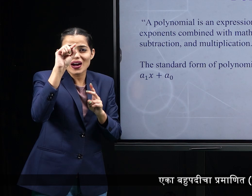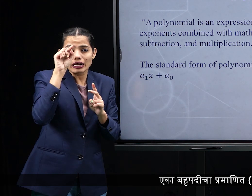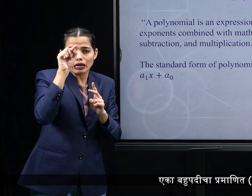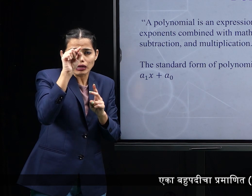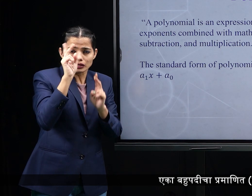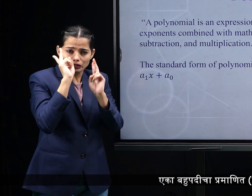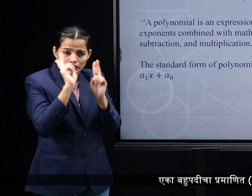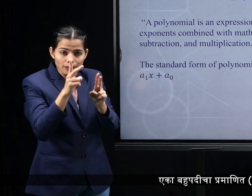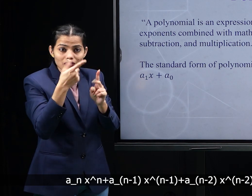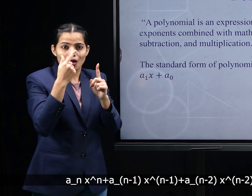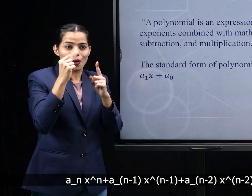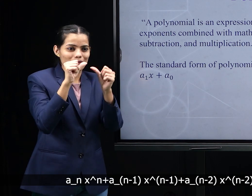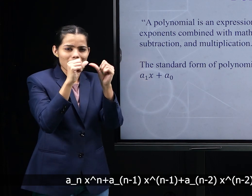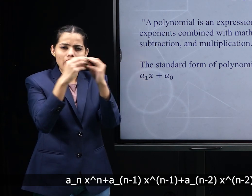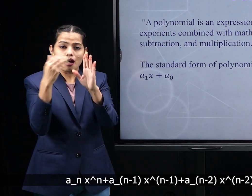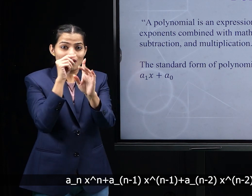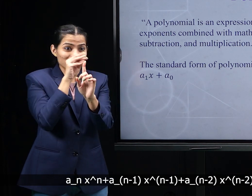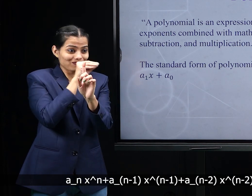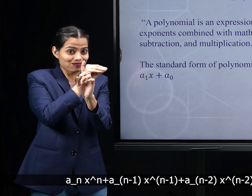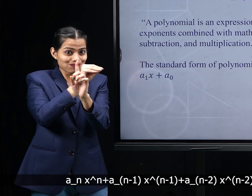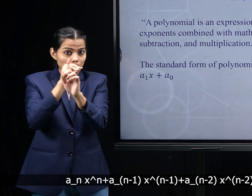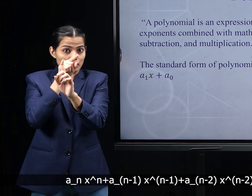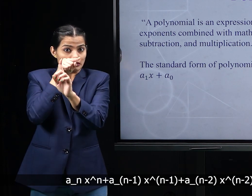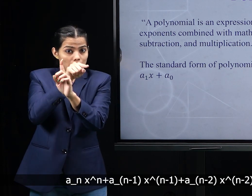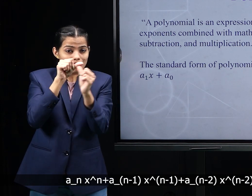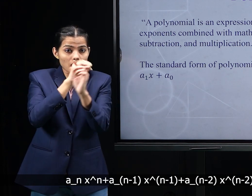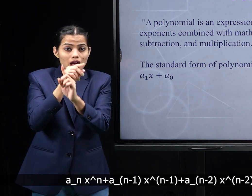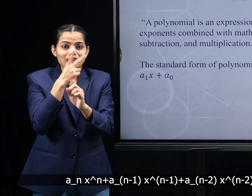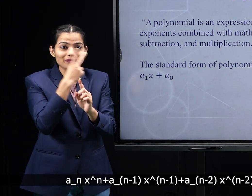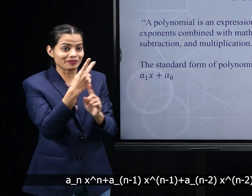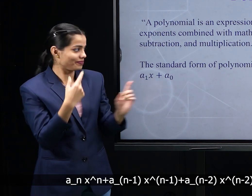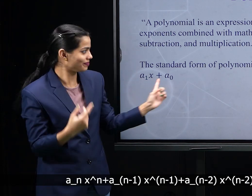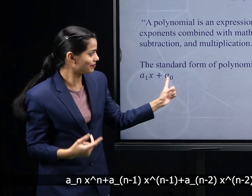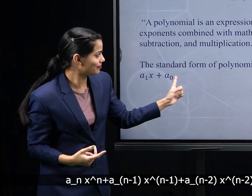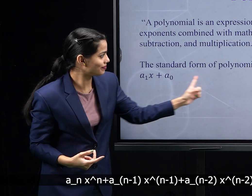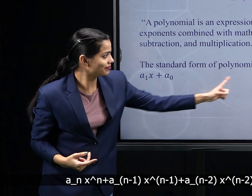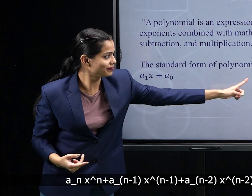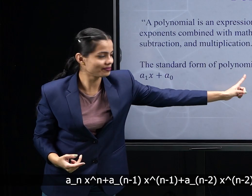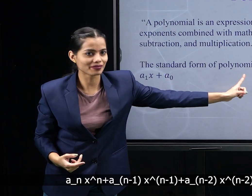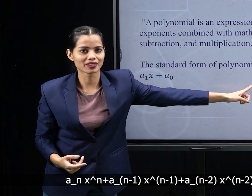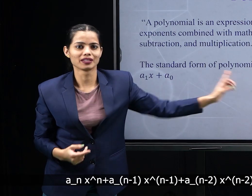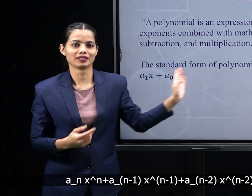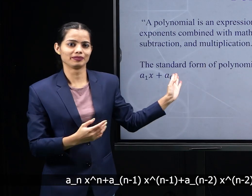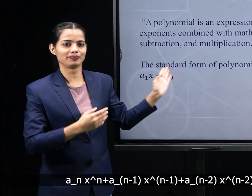डिग्री प्रकार हा an(x power n plus an-1 x power n-1 plus an-2 x power